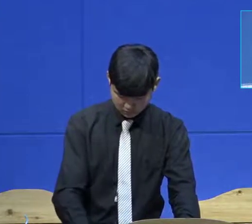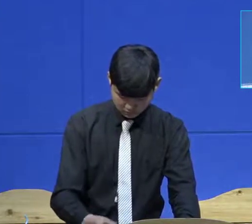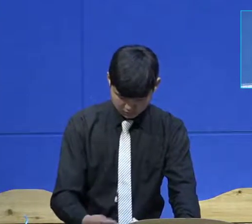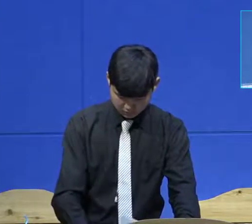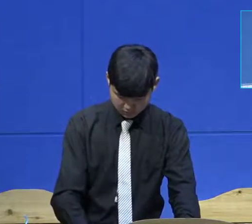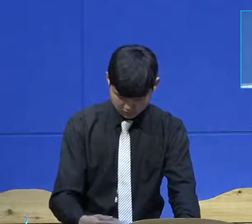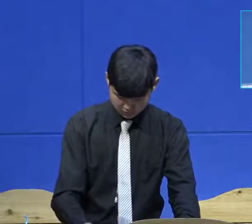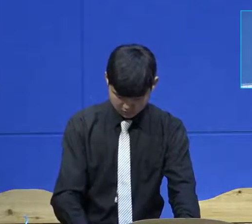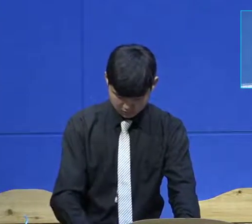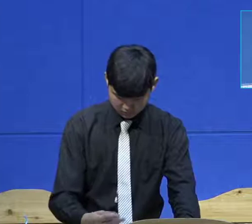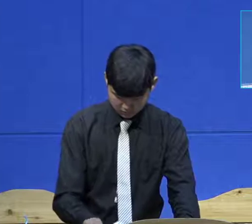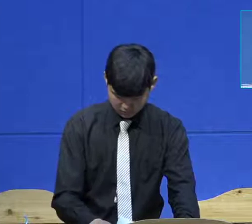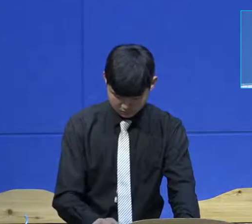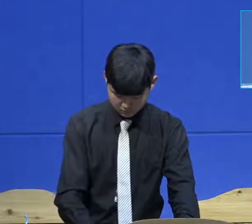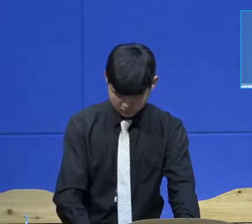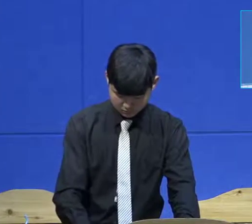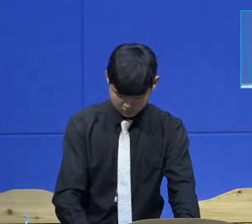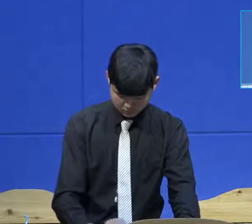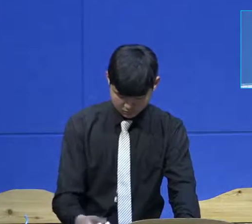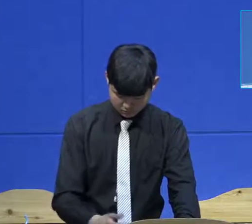Йохан 5:17.